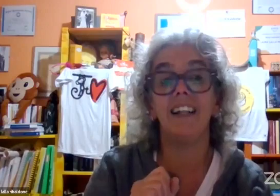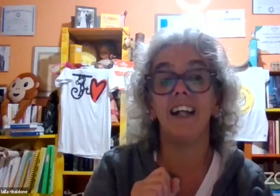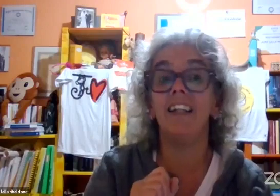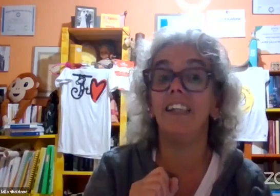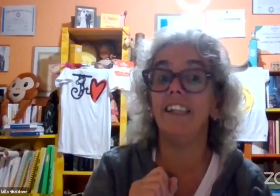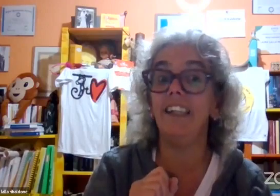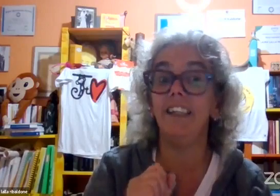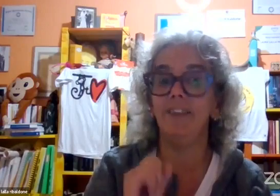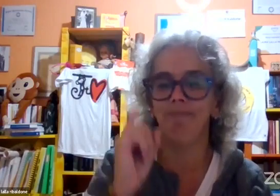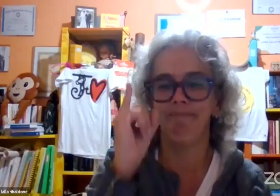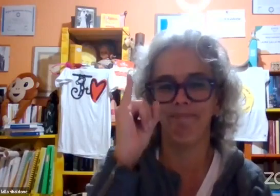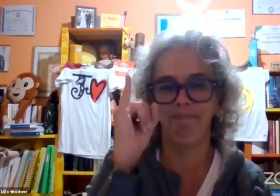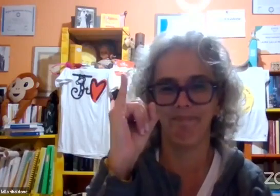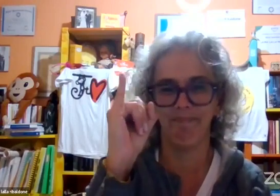lettera I,